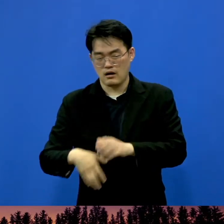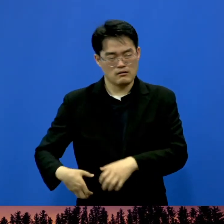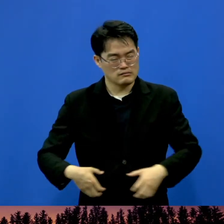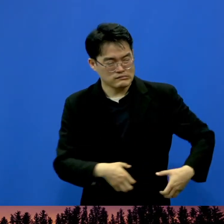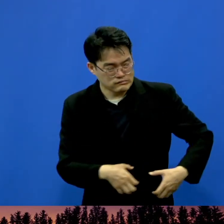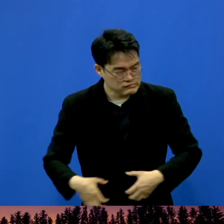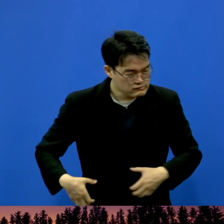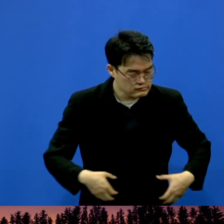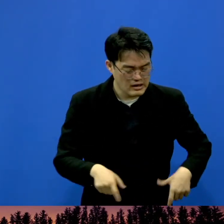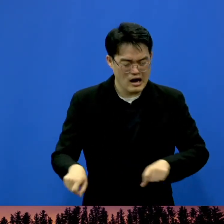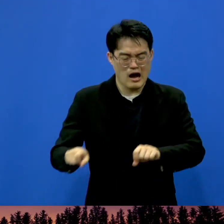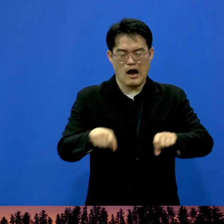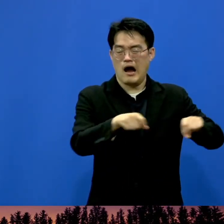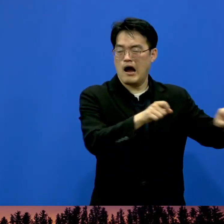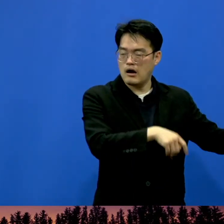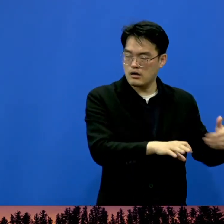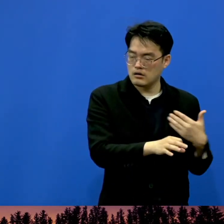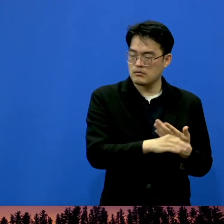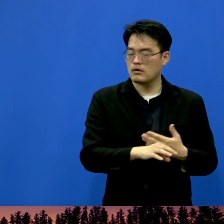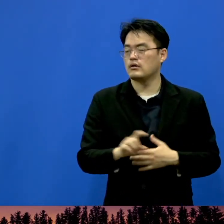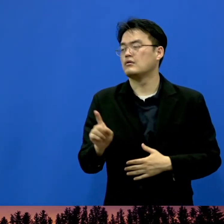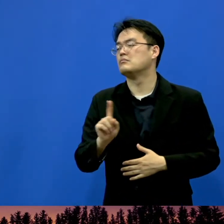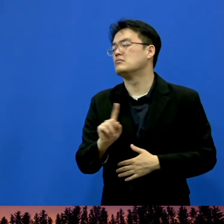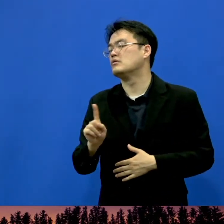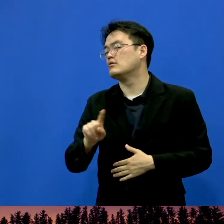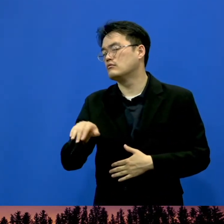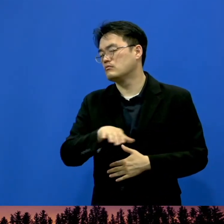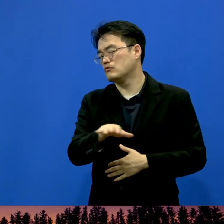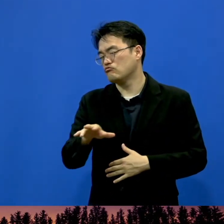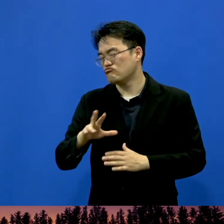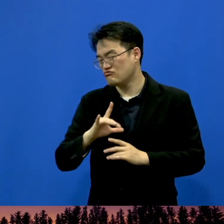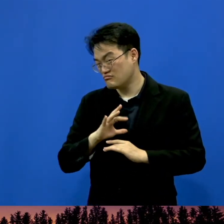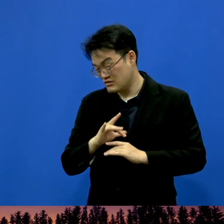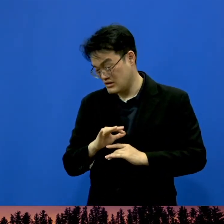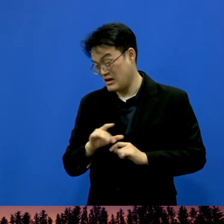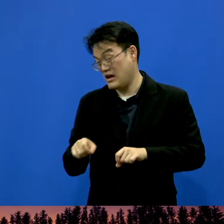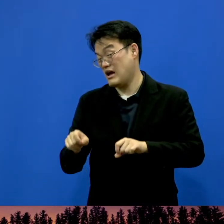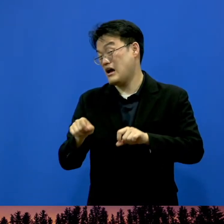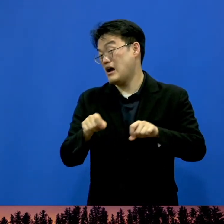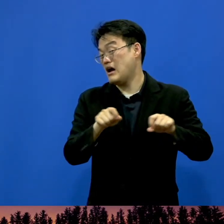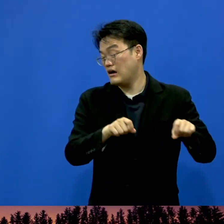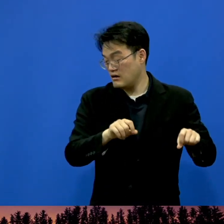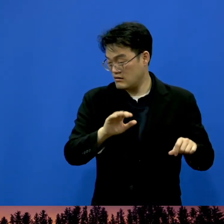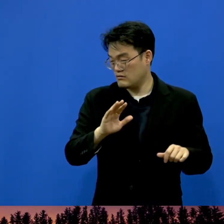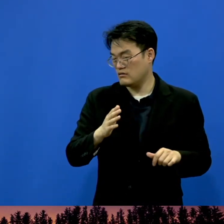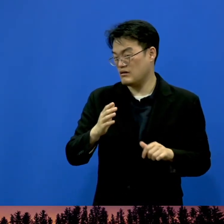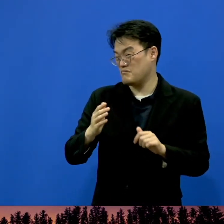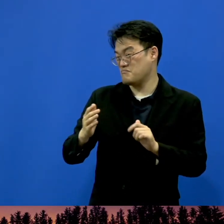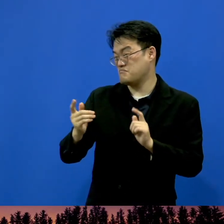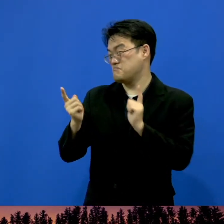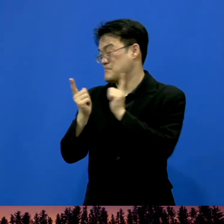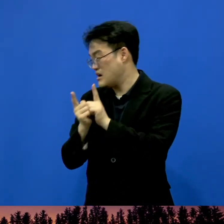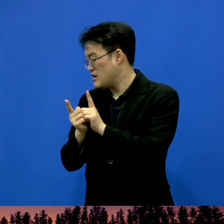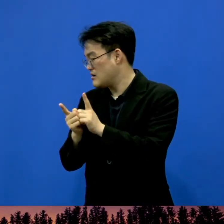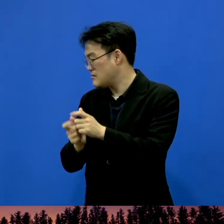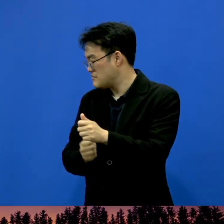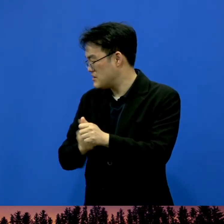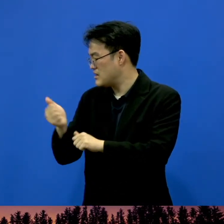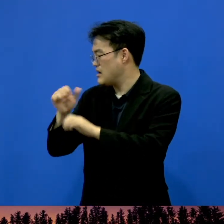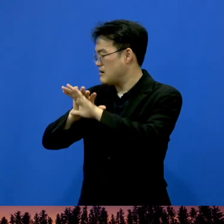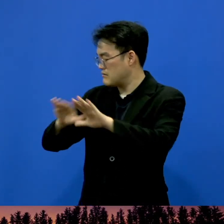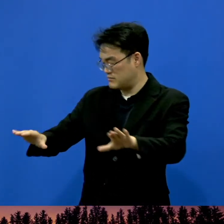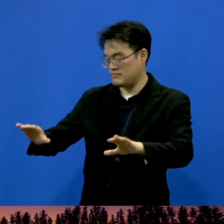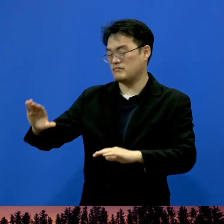시간을 너무 주면 두려움은 갈수록 더 커져버리고 그래서 우리는 그 두려움에 굉장히 직면하고 구체적으로